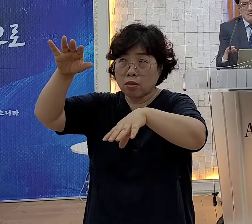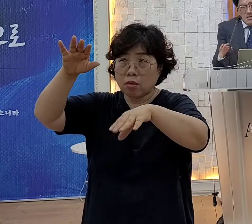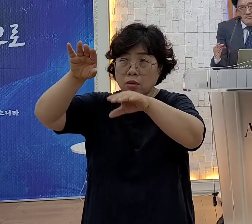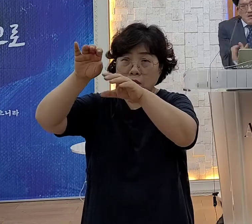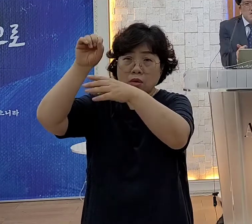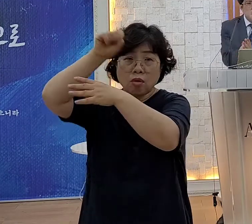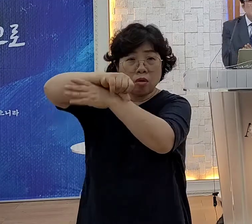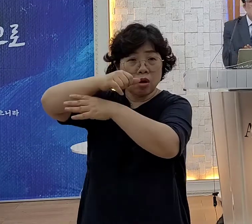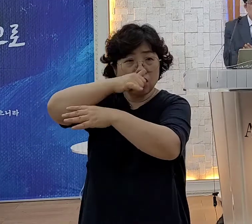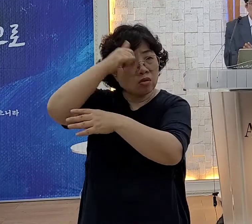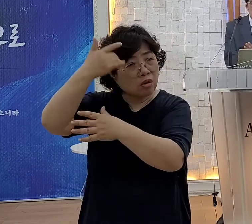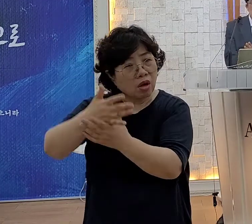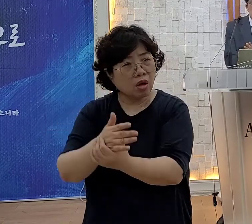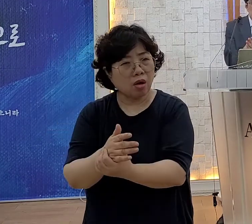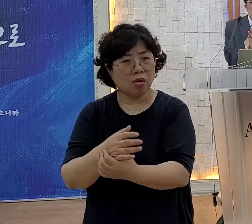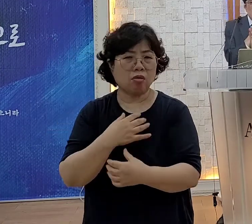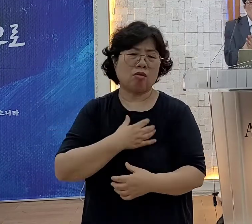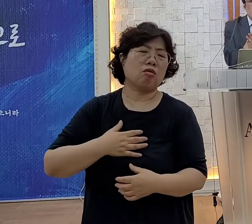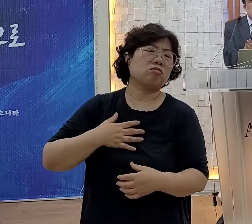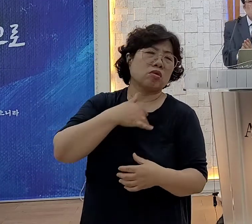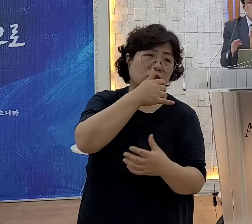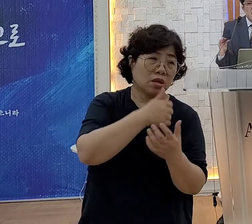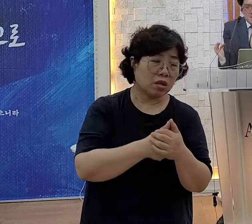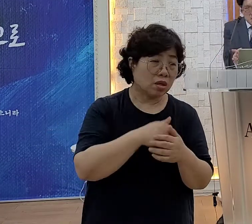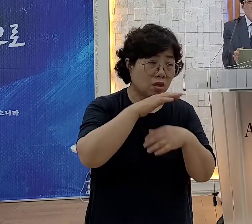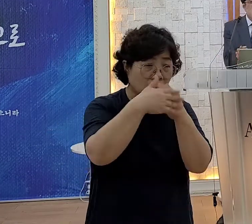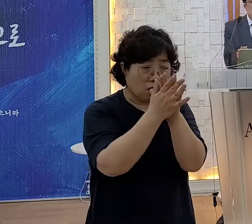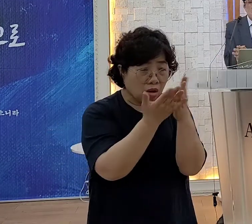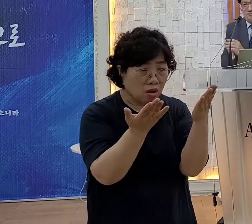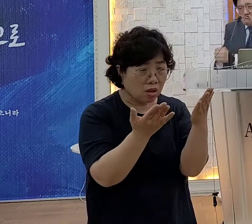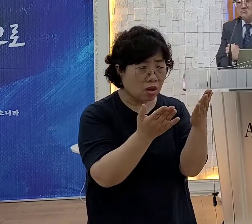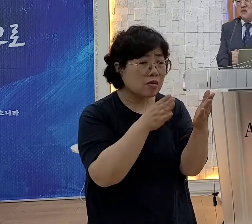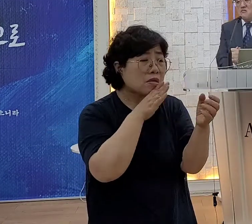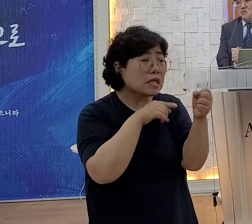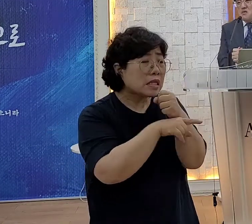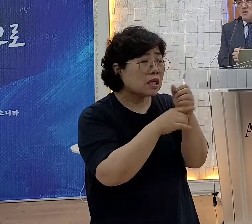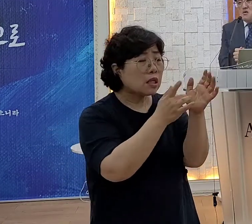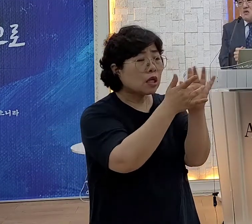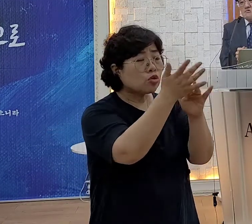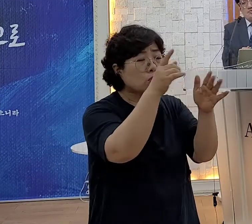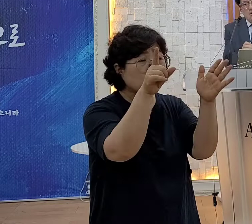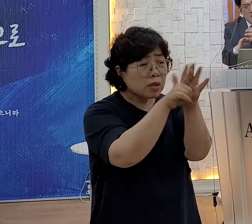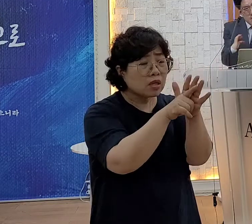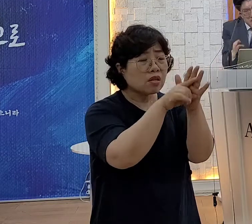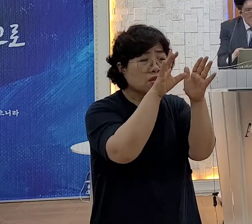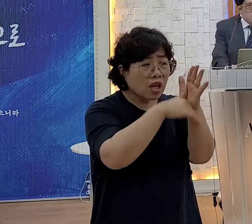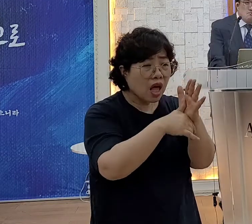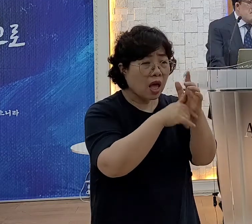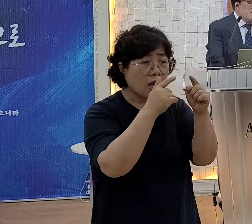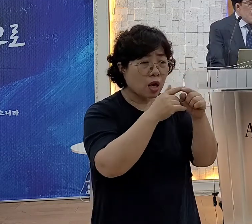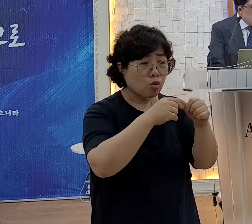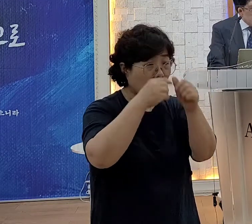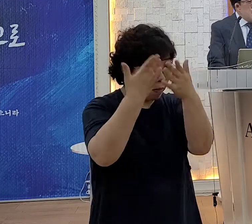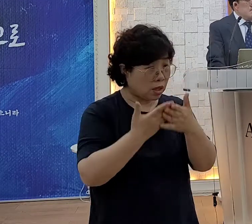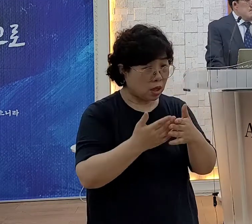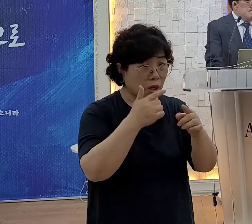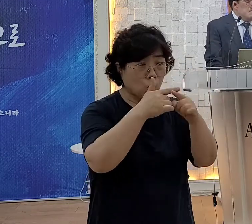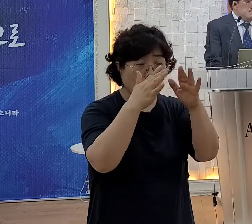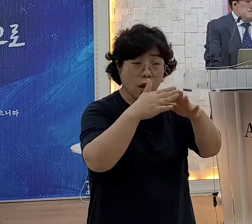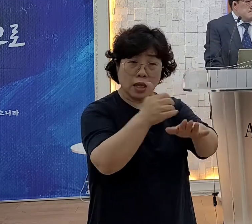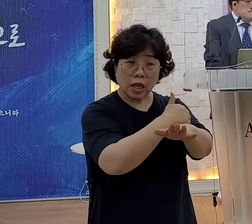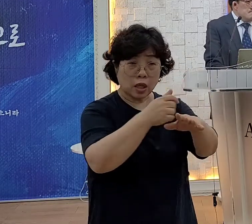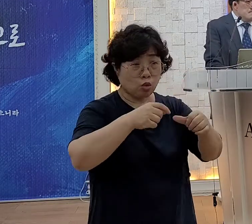이 성경이 말하는 진리는요, 예수를 믿어야 진짜 구원 준다 했는데 교회를 다닌다고 구원받는 게 아니란